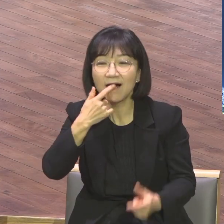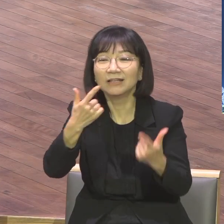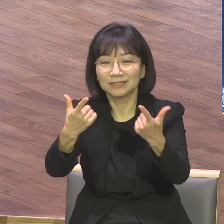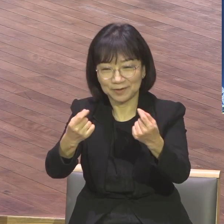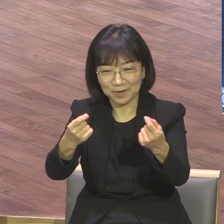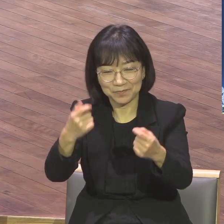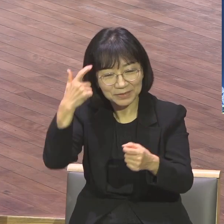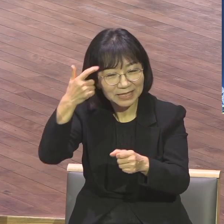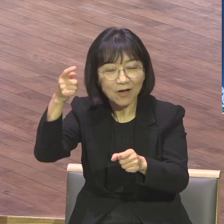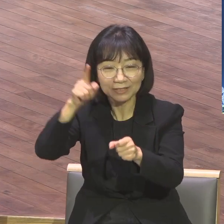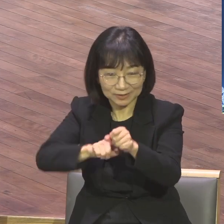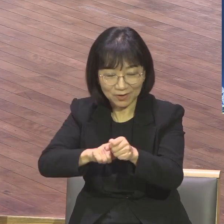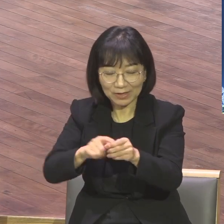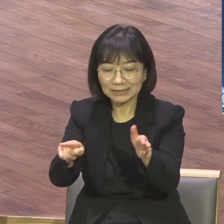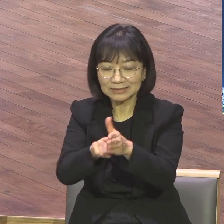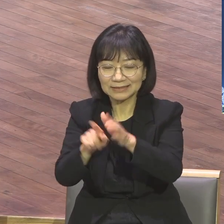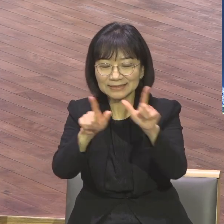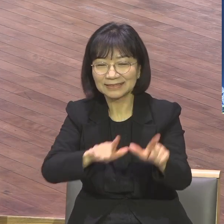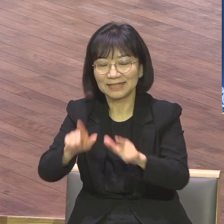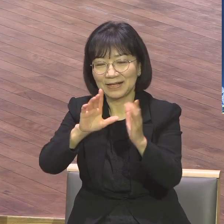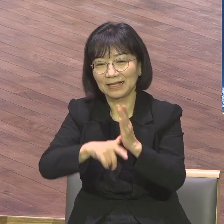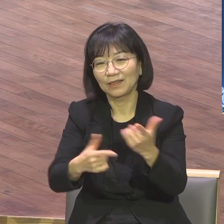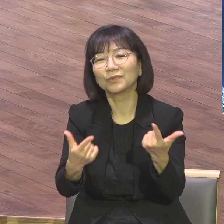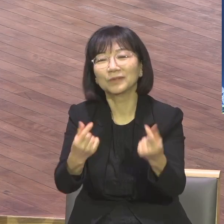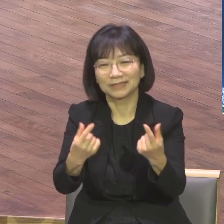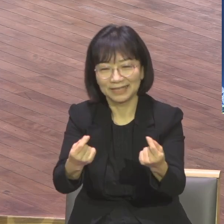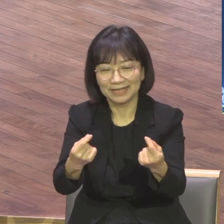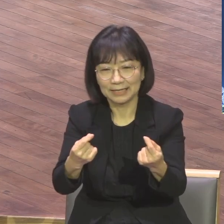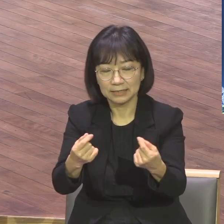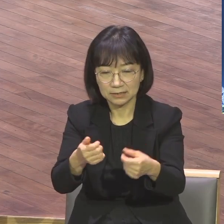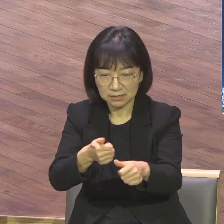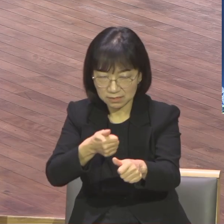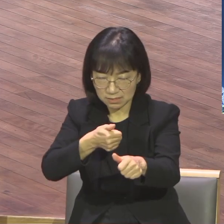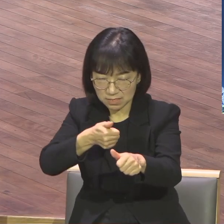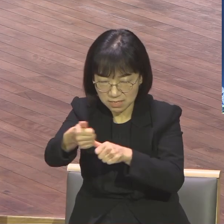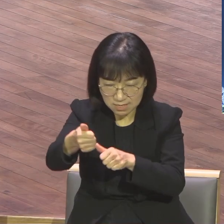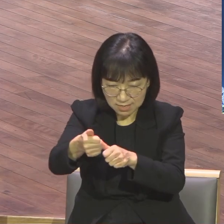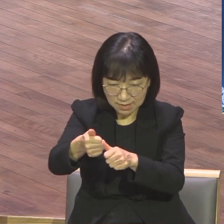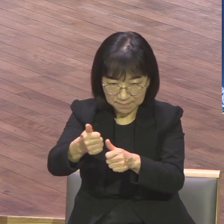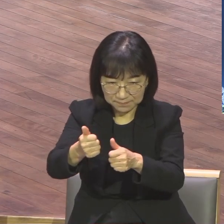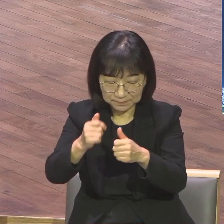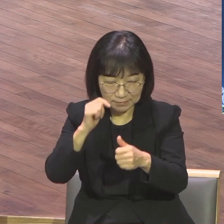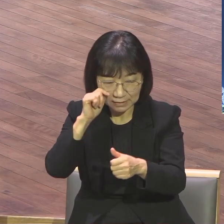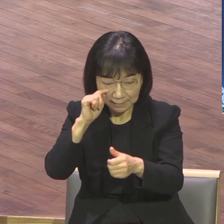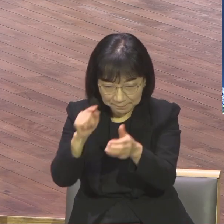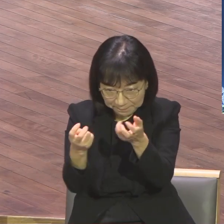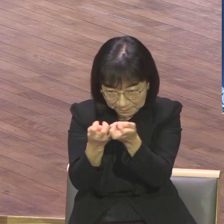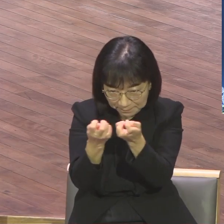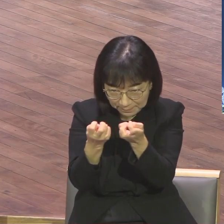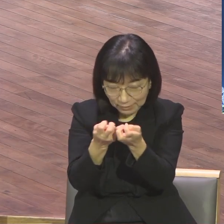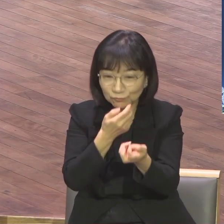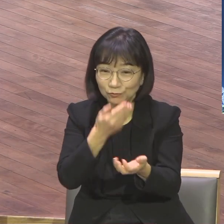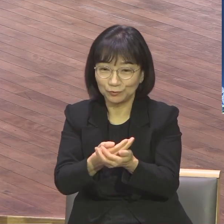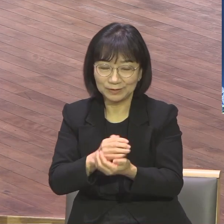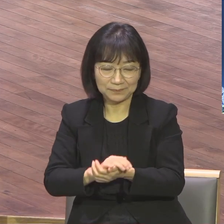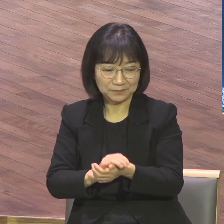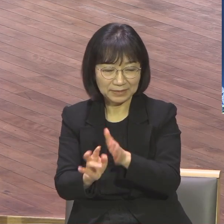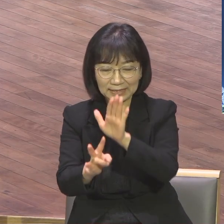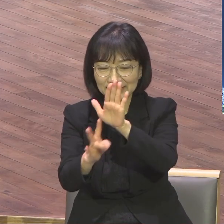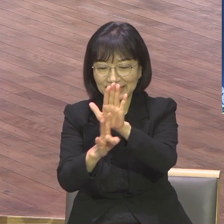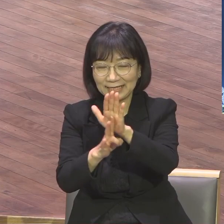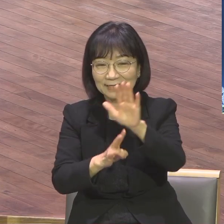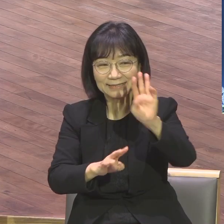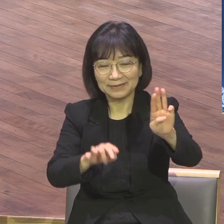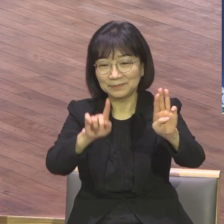영적인 삶에도 우리 신앙생활에도 성부수를 그렇게 던지는 것이 아주 중요합니다. 요한계시록 3장